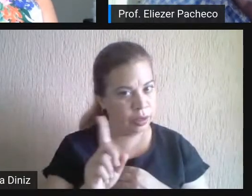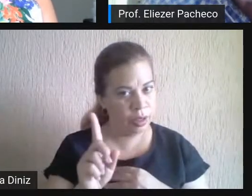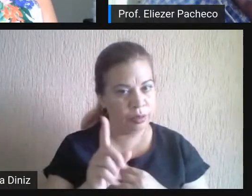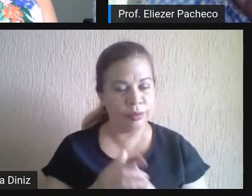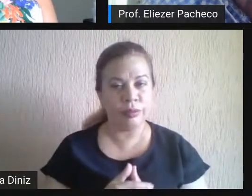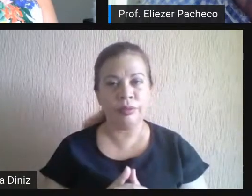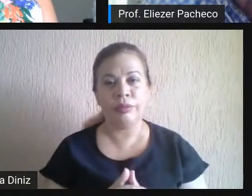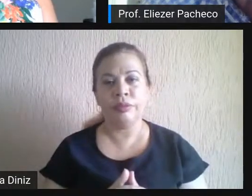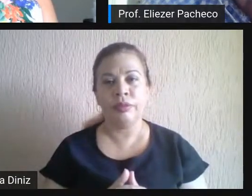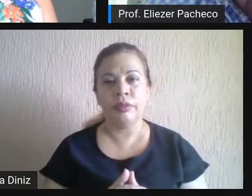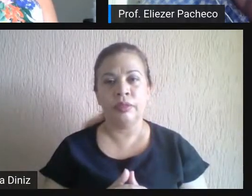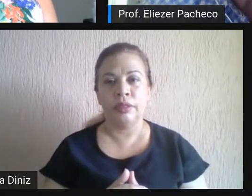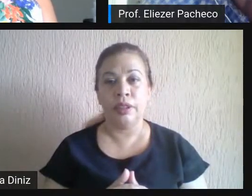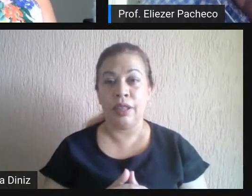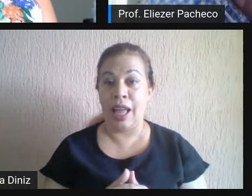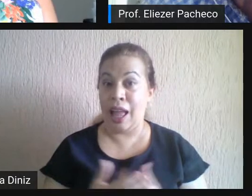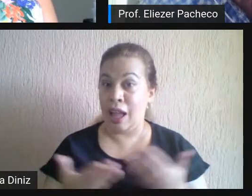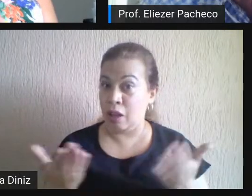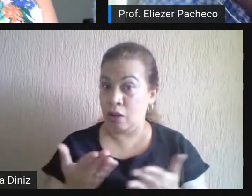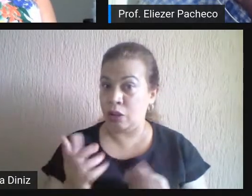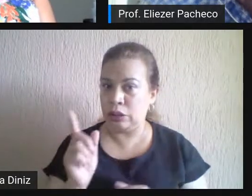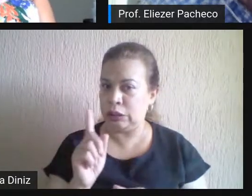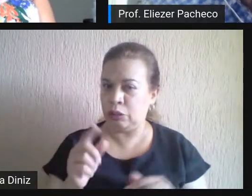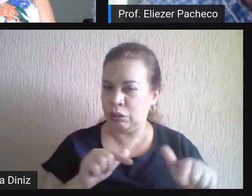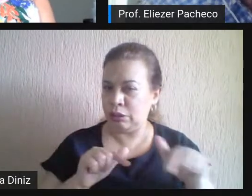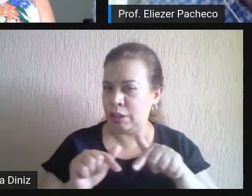estou em atividade atualmente, tá? Então,